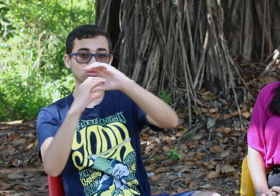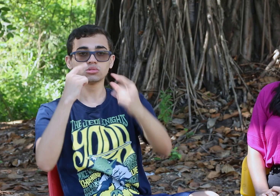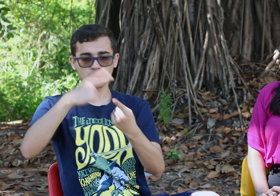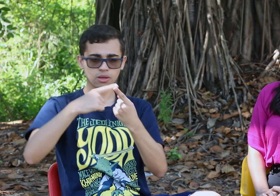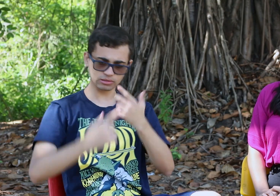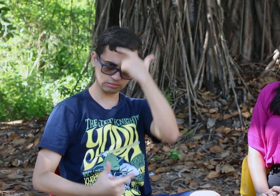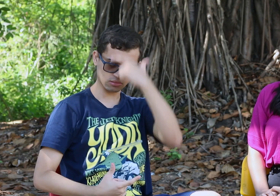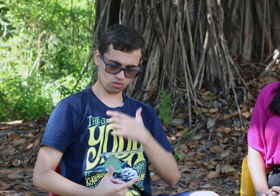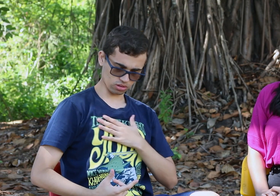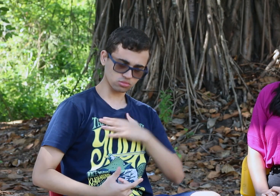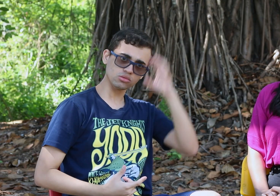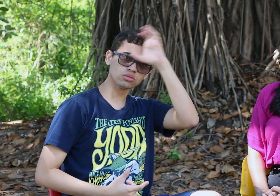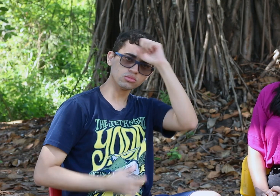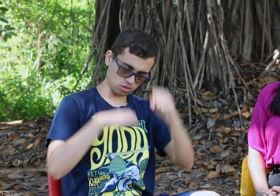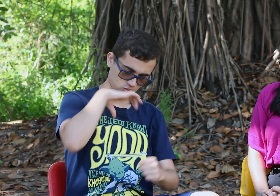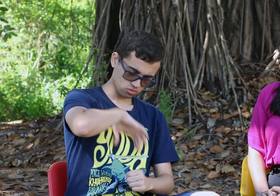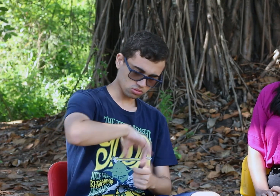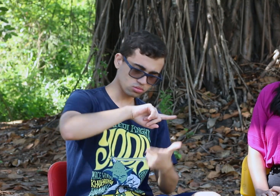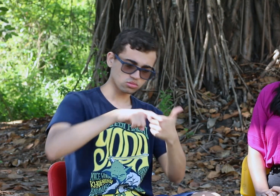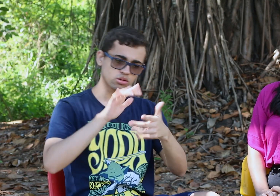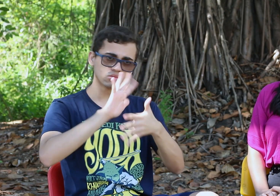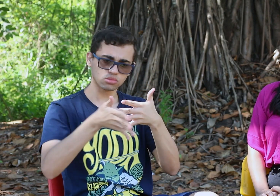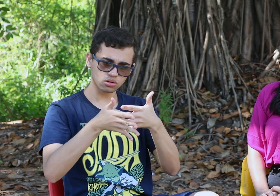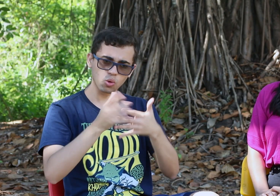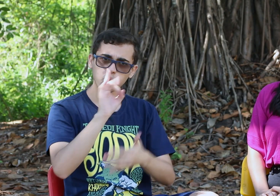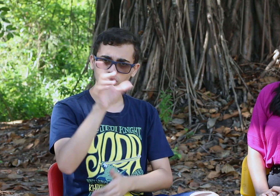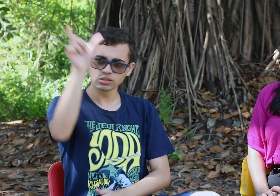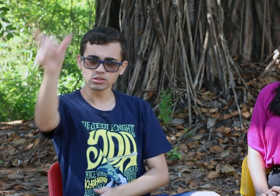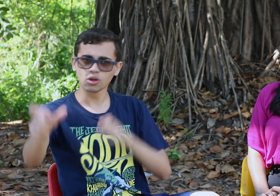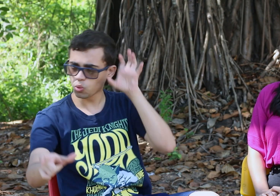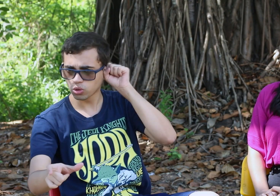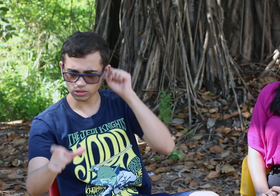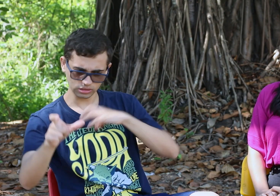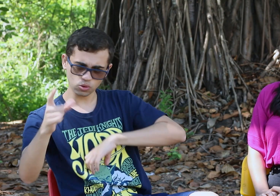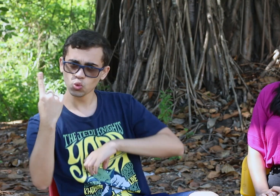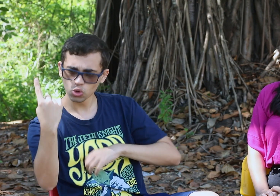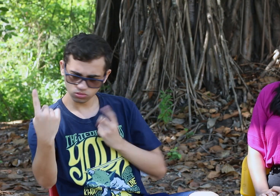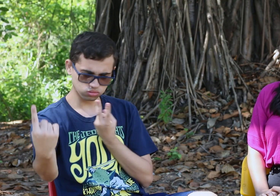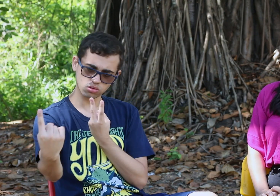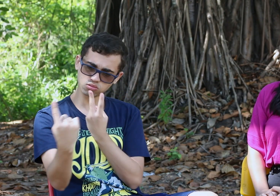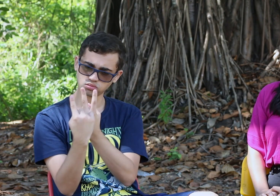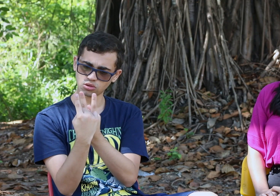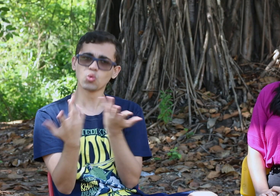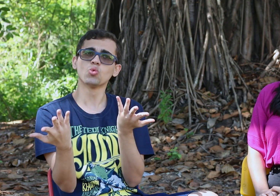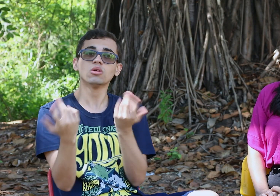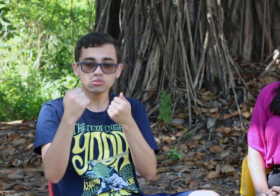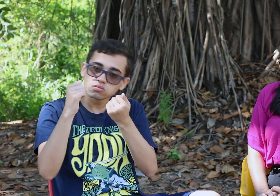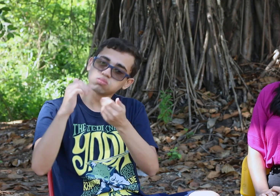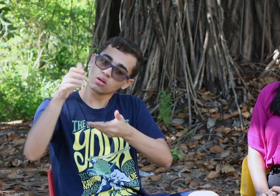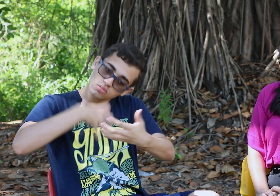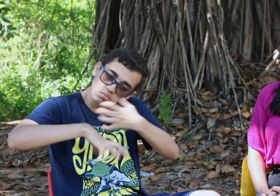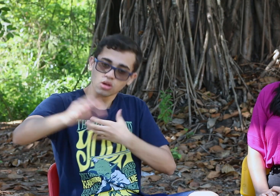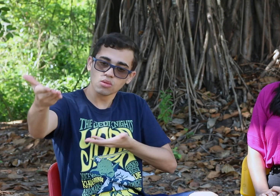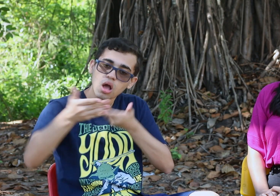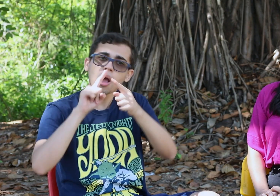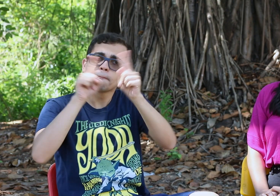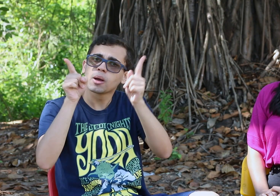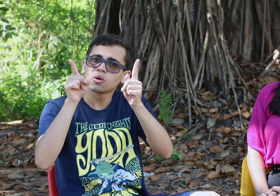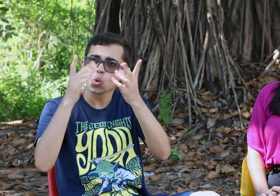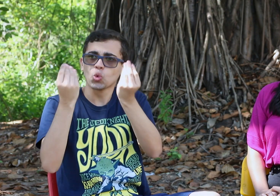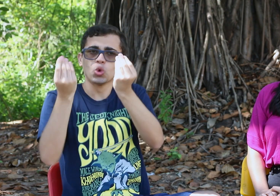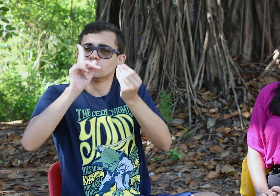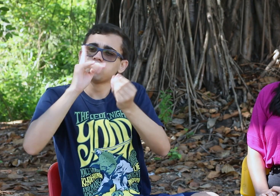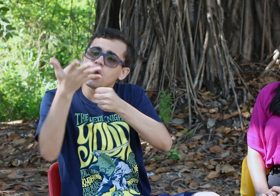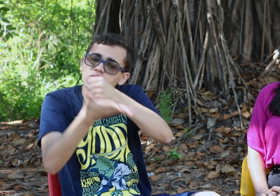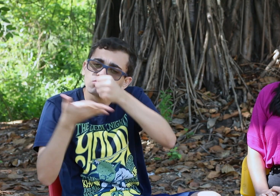com os surdos, para fazer com que o surdo ele possa ocupar os espaços. Por exemplo, o português para vocês, para mim é complexo.